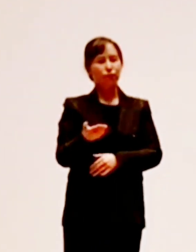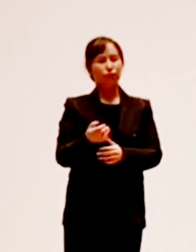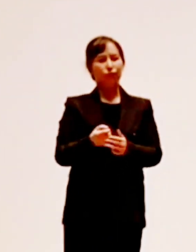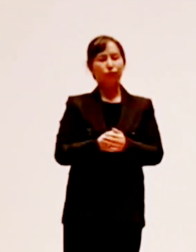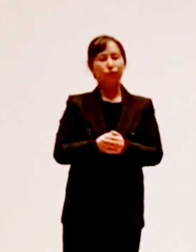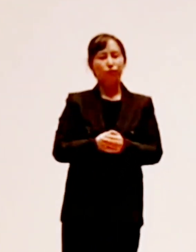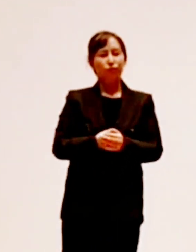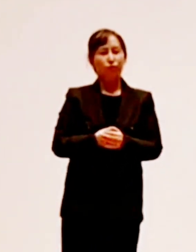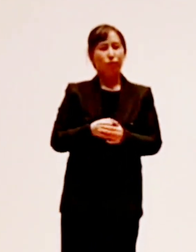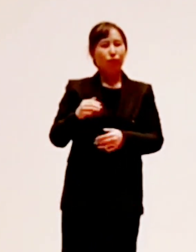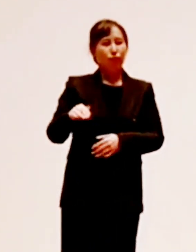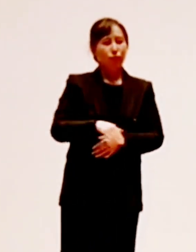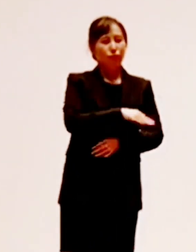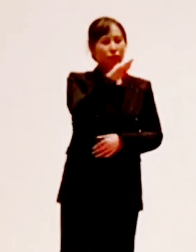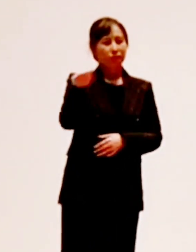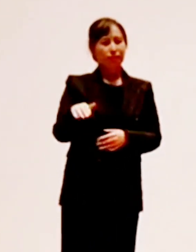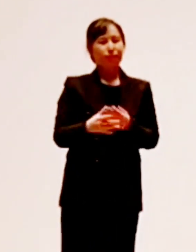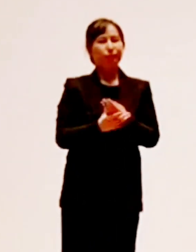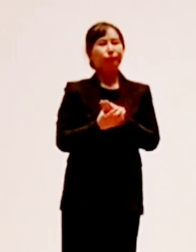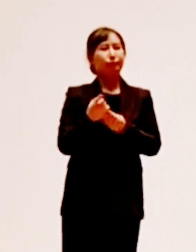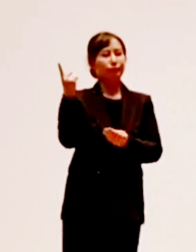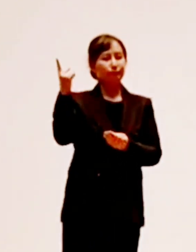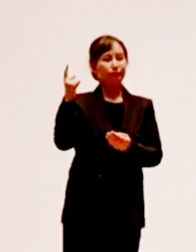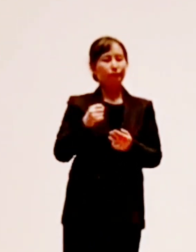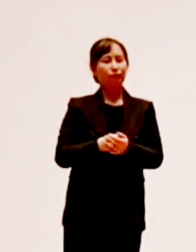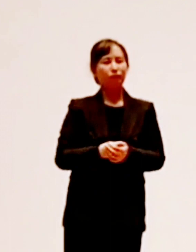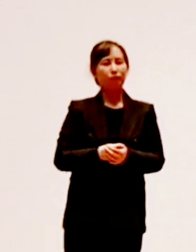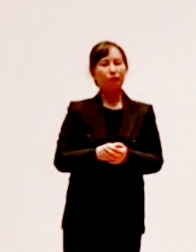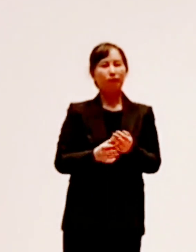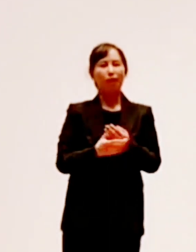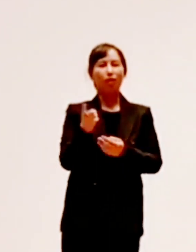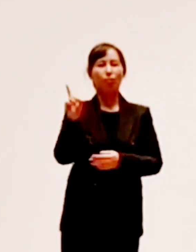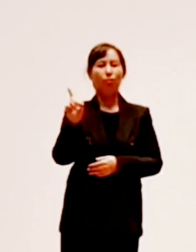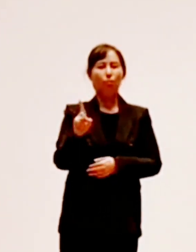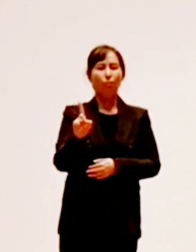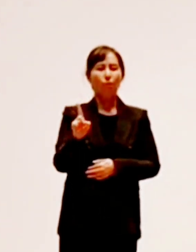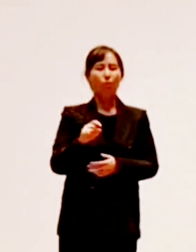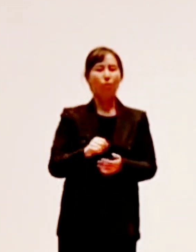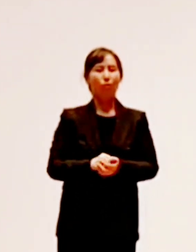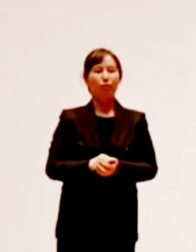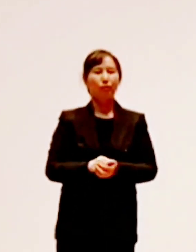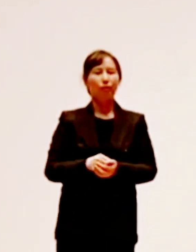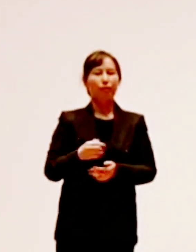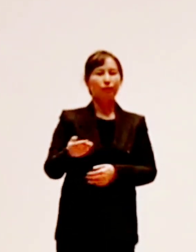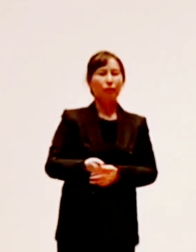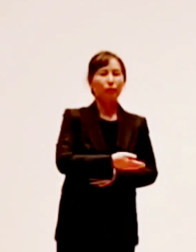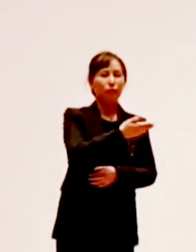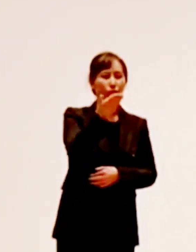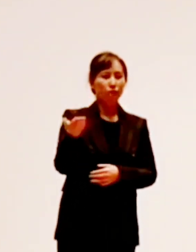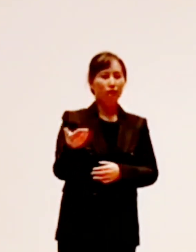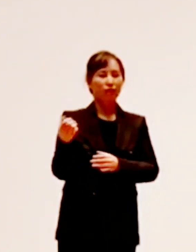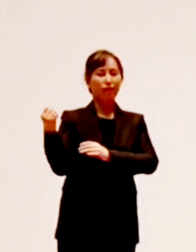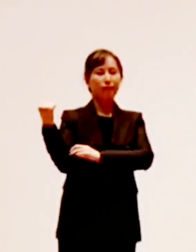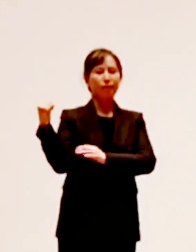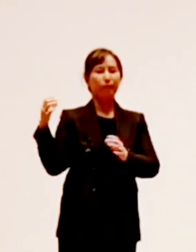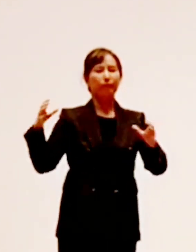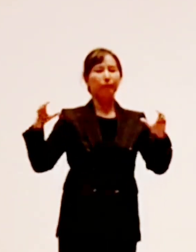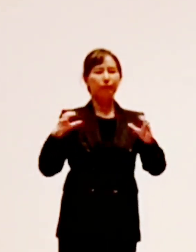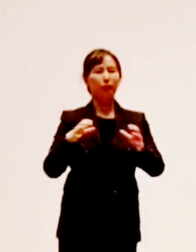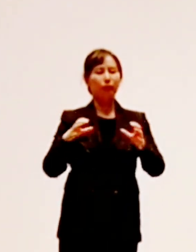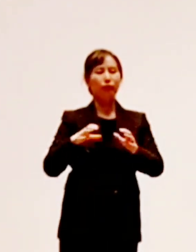하나님 이 하나가 무엇이냐? 여러분들이 힘을 합쳤을